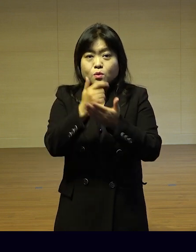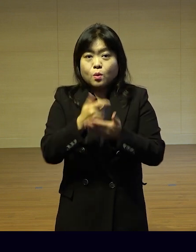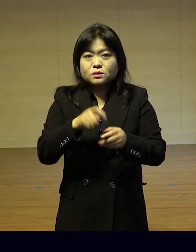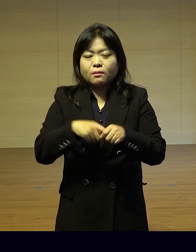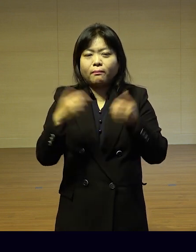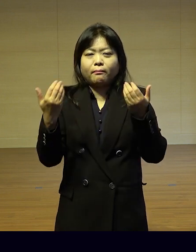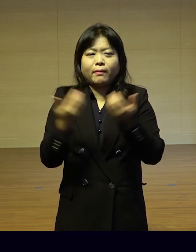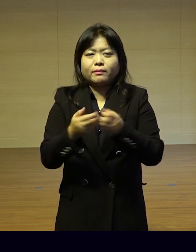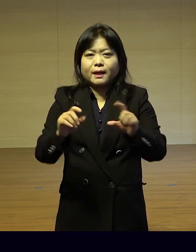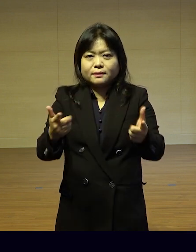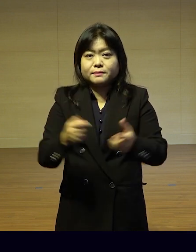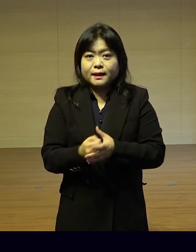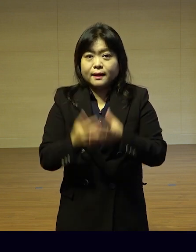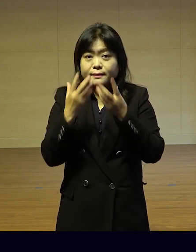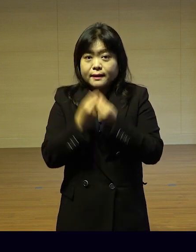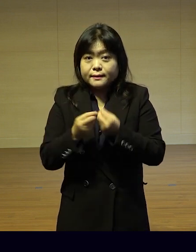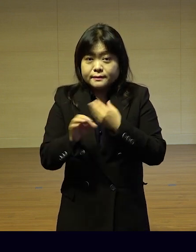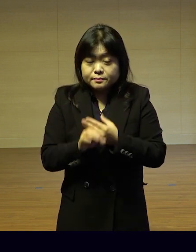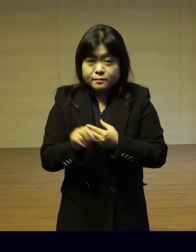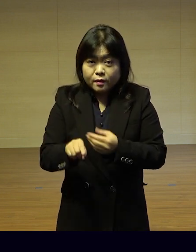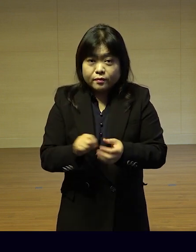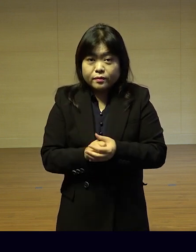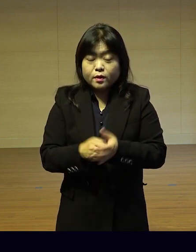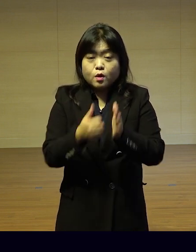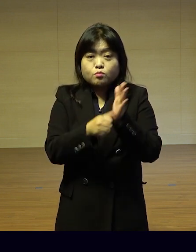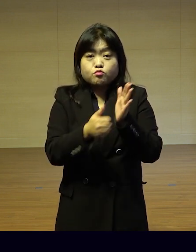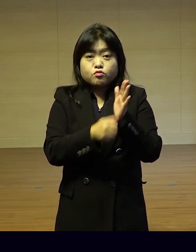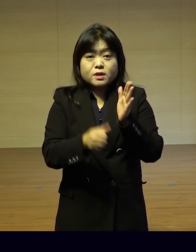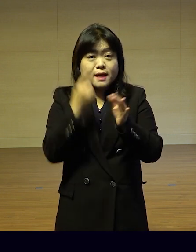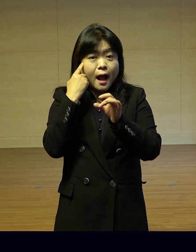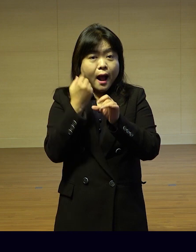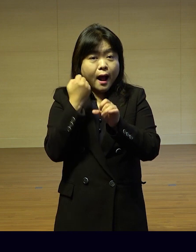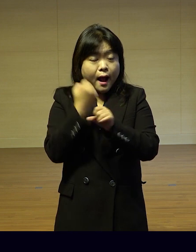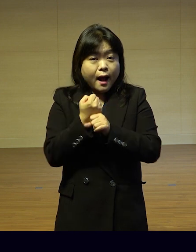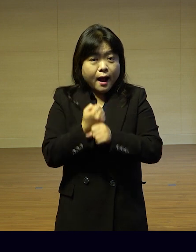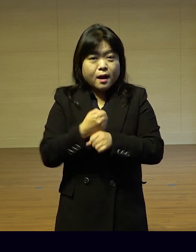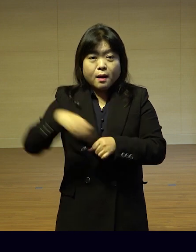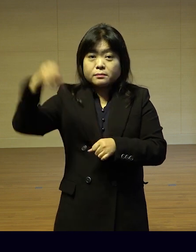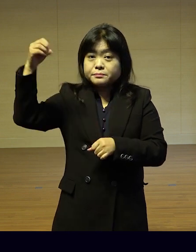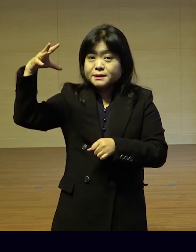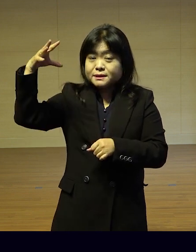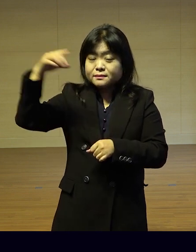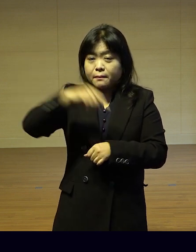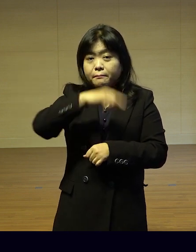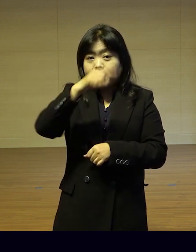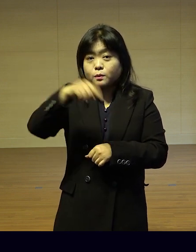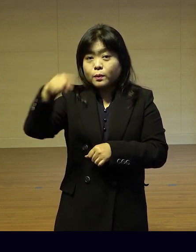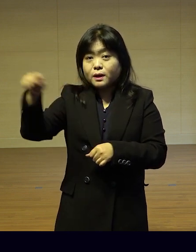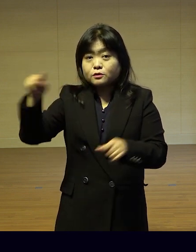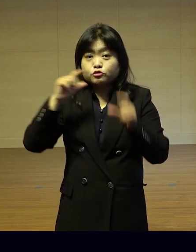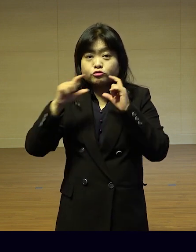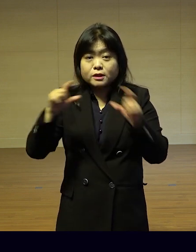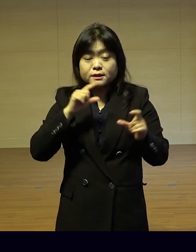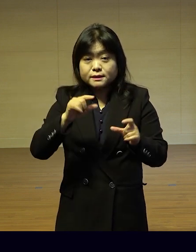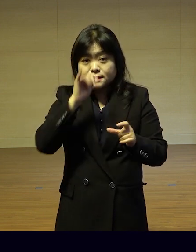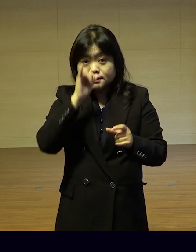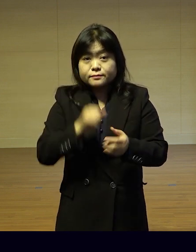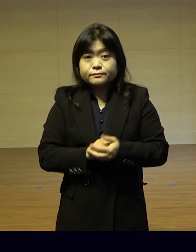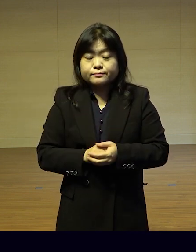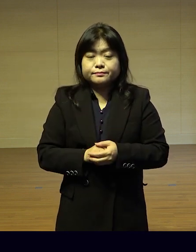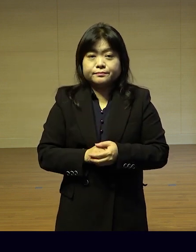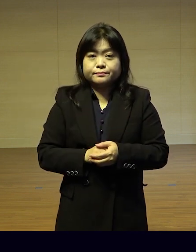아니죠. 예컨대 우리 물리학에서 빛은 파동이라는 주장이